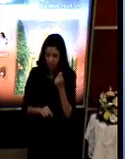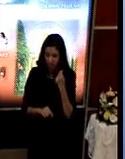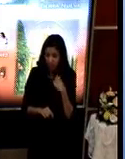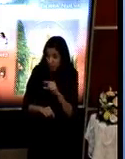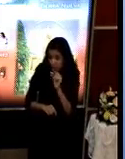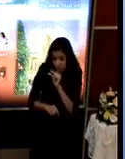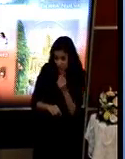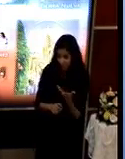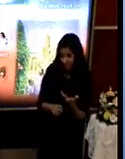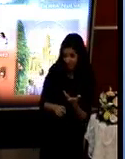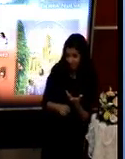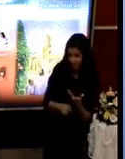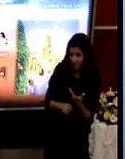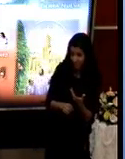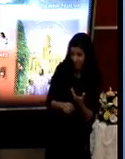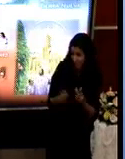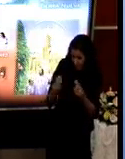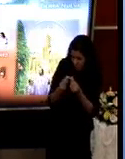¿Sí o no?